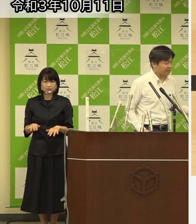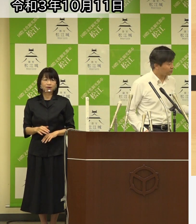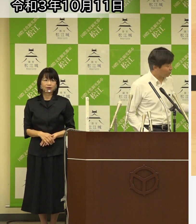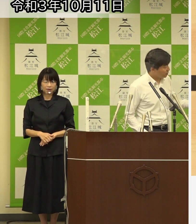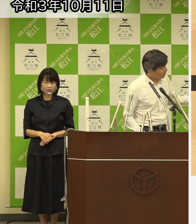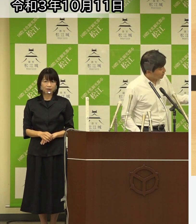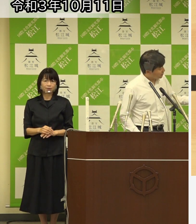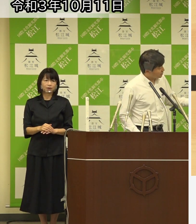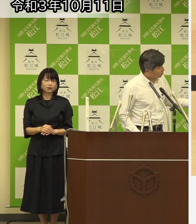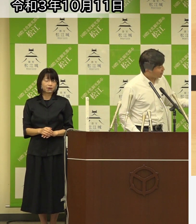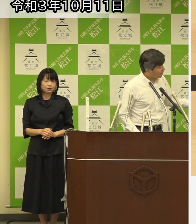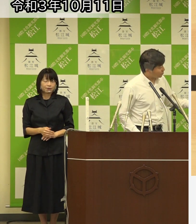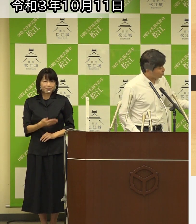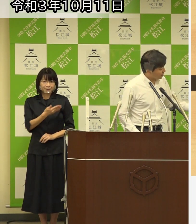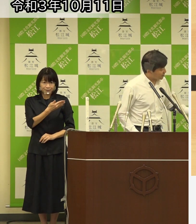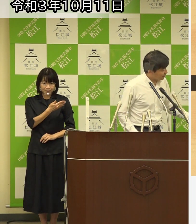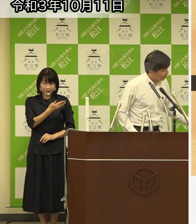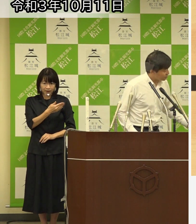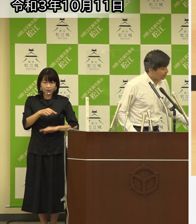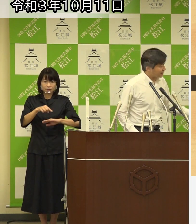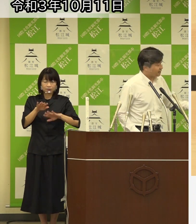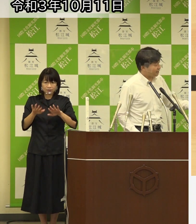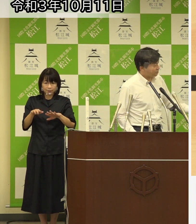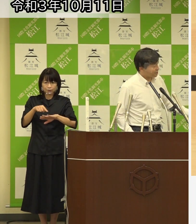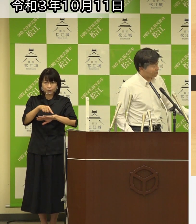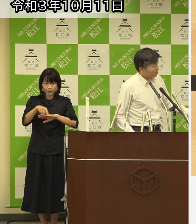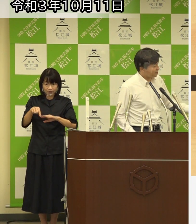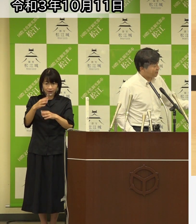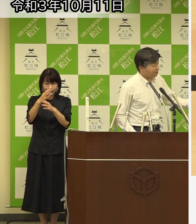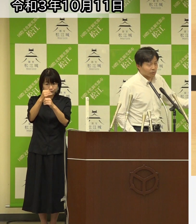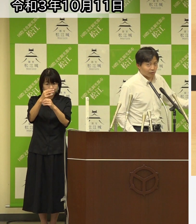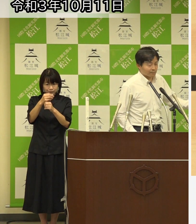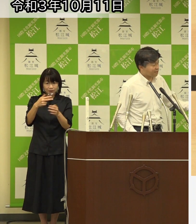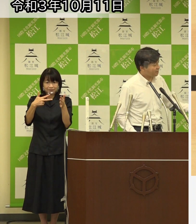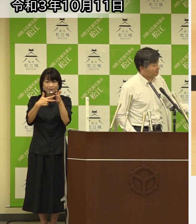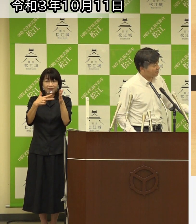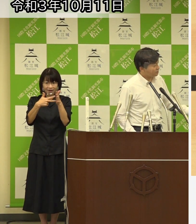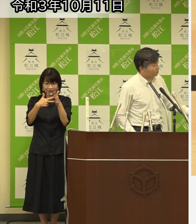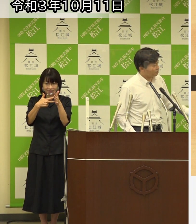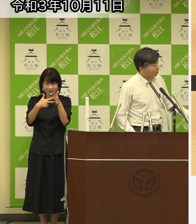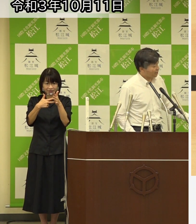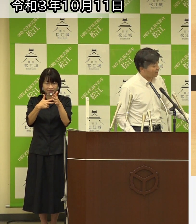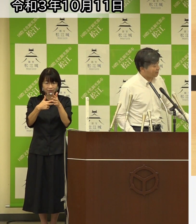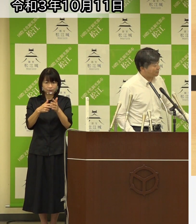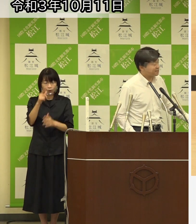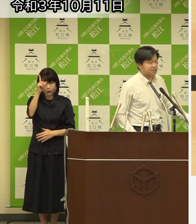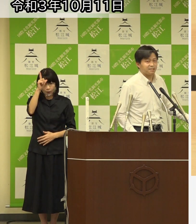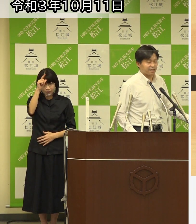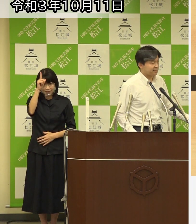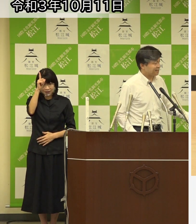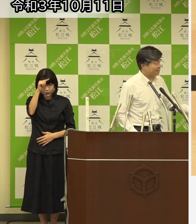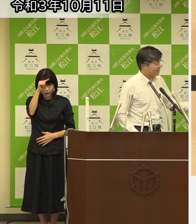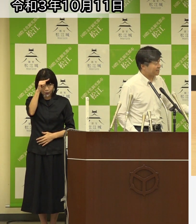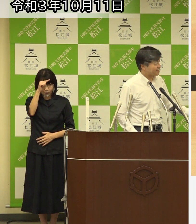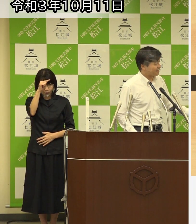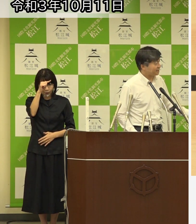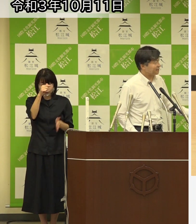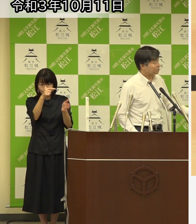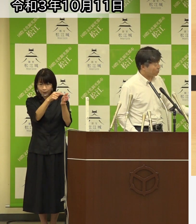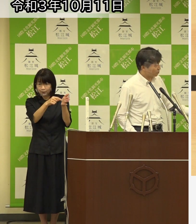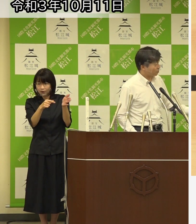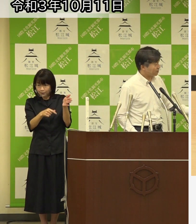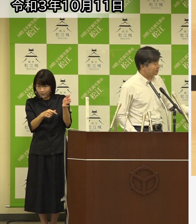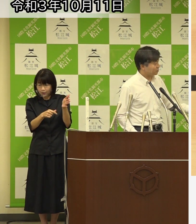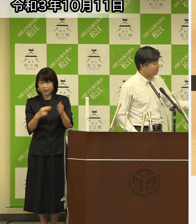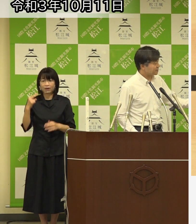させていただくと、これが予定されている全7回でございまして、黄色の網掛けにしているところが松江市内で開催させてい